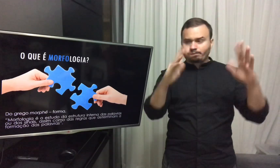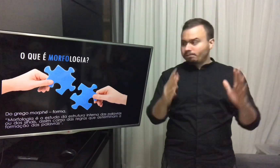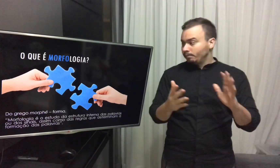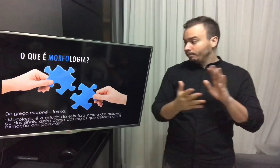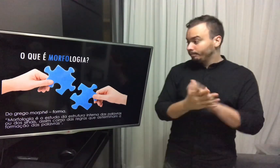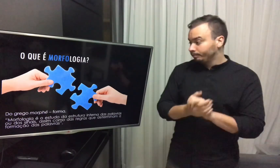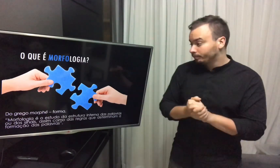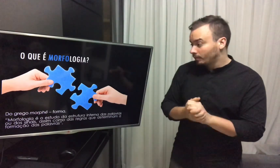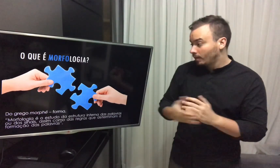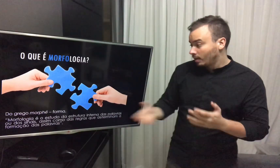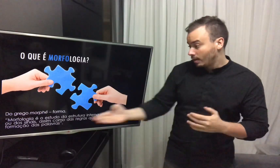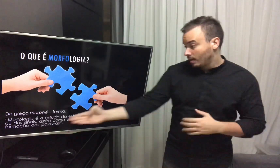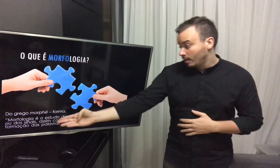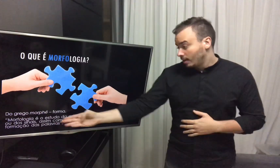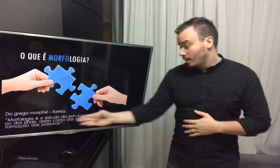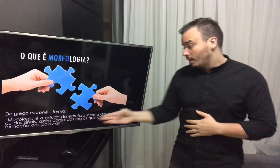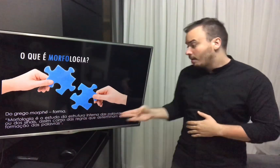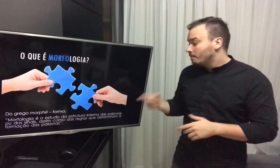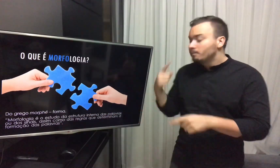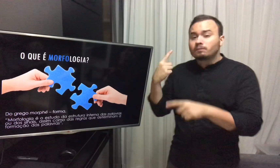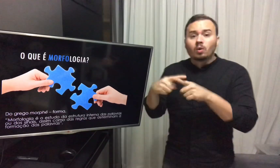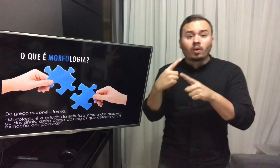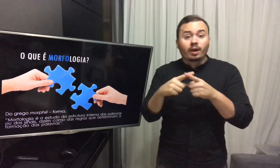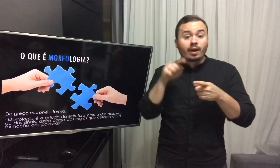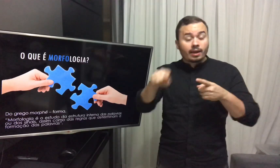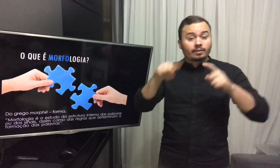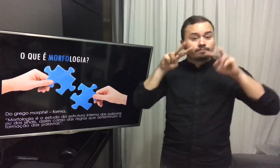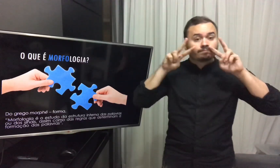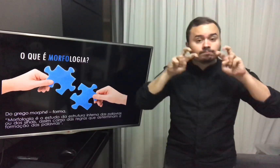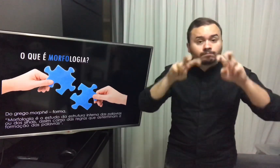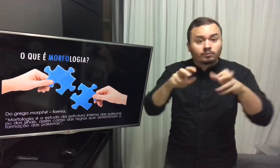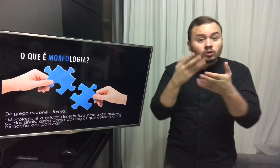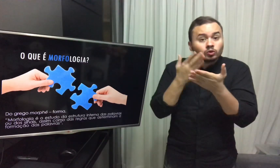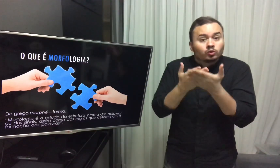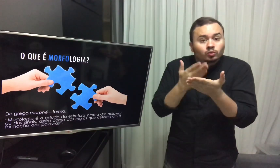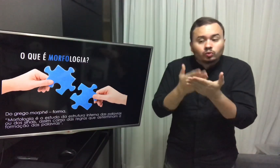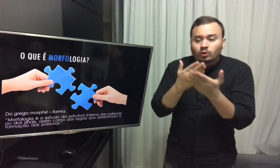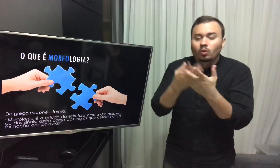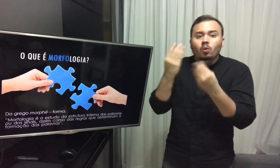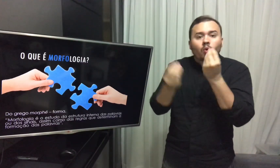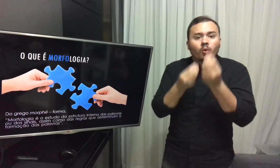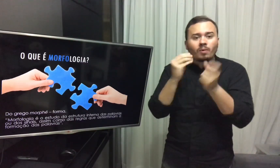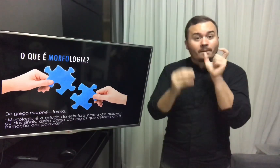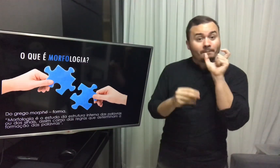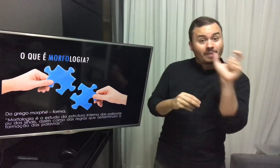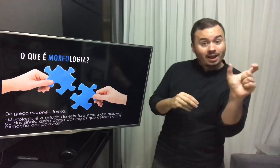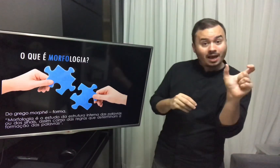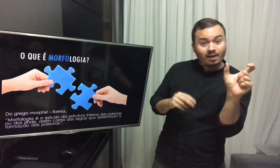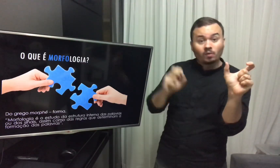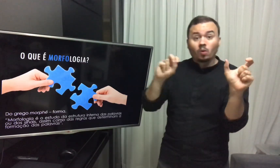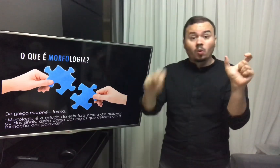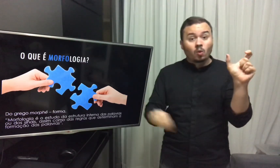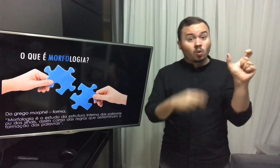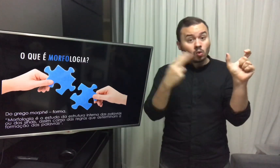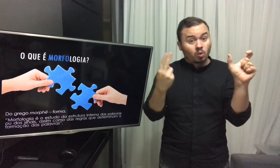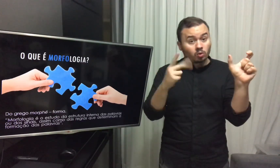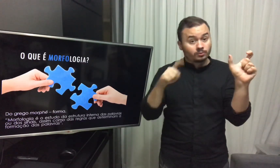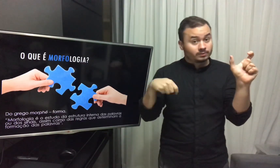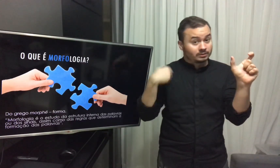como algo é constituído, qual a forma de alguma coisa. E ela investiga, ela estuda